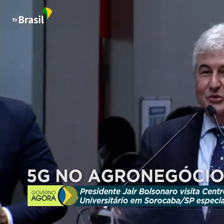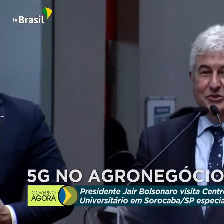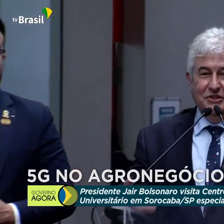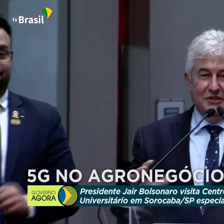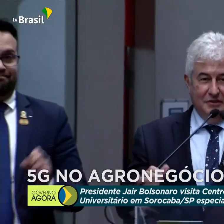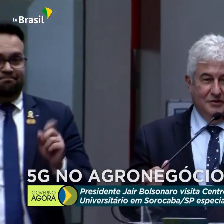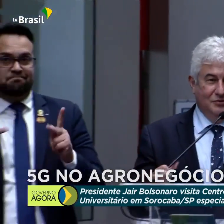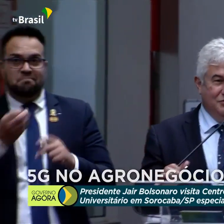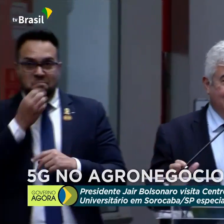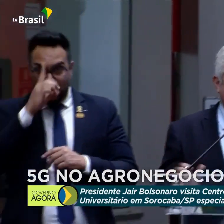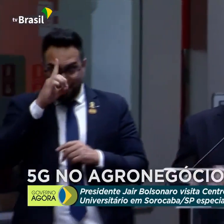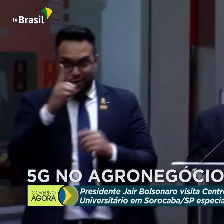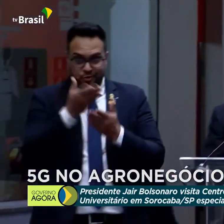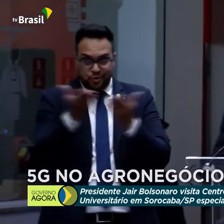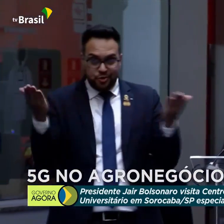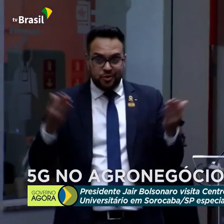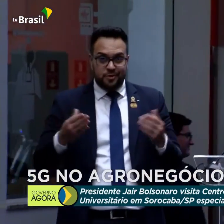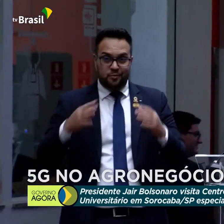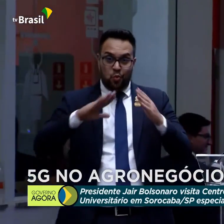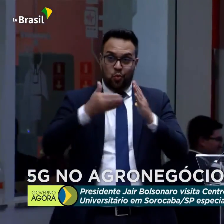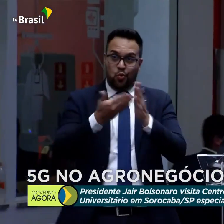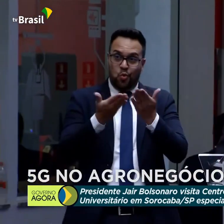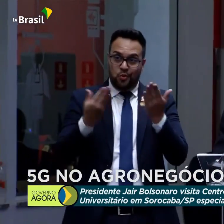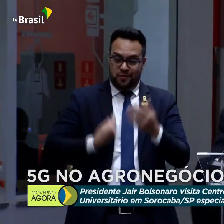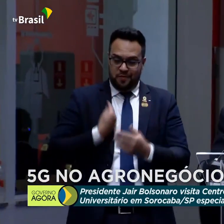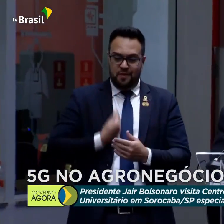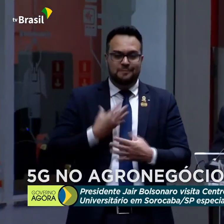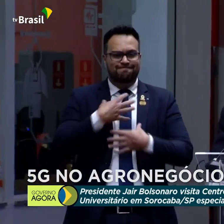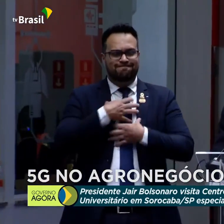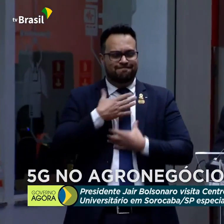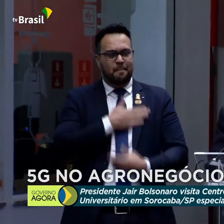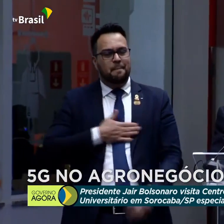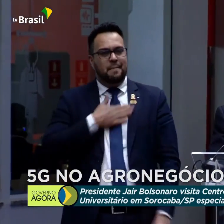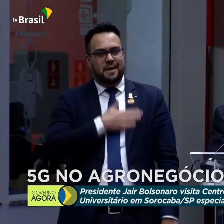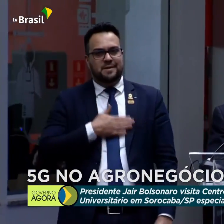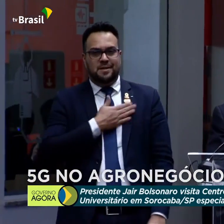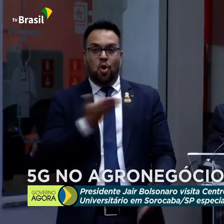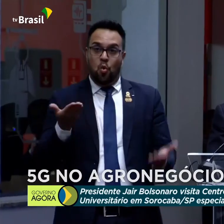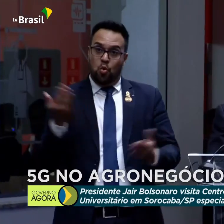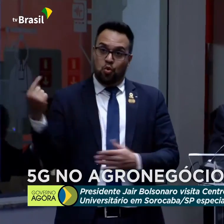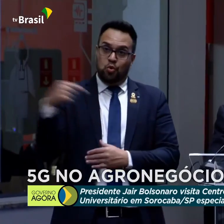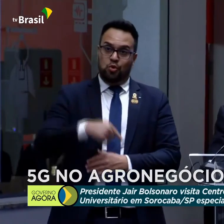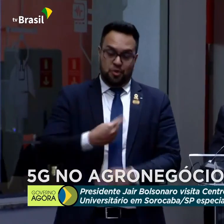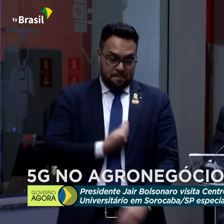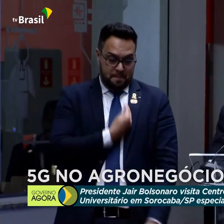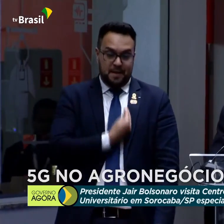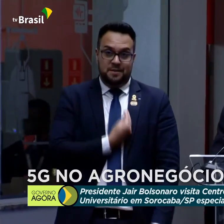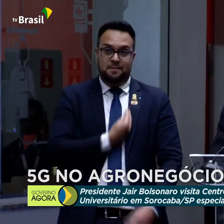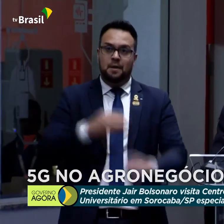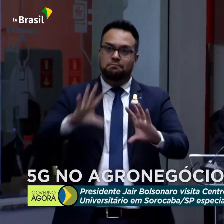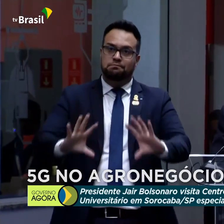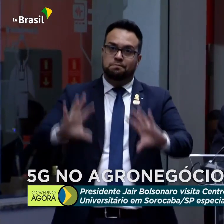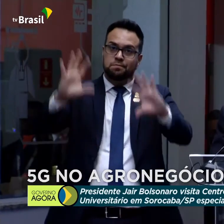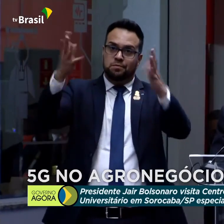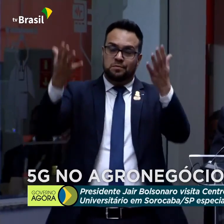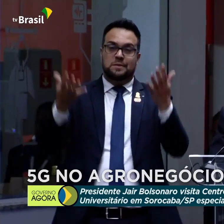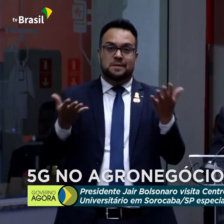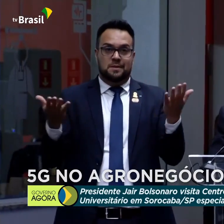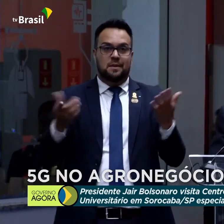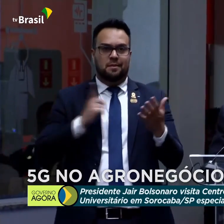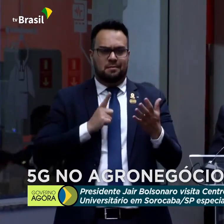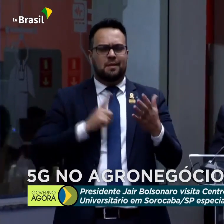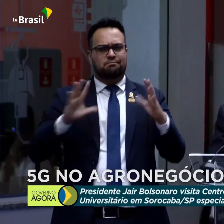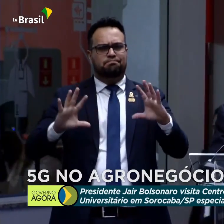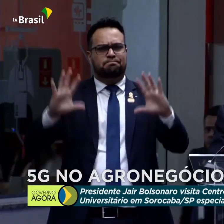Ok, bom dia a todos. Um prazer muito grande de poder participar dessa